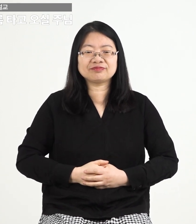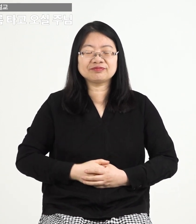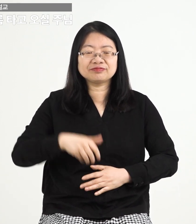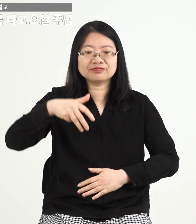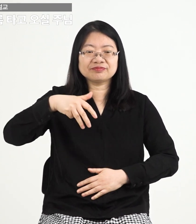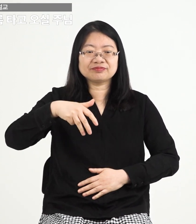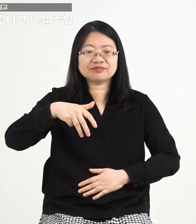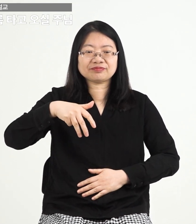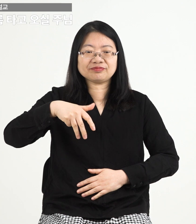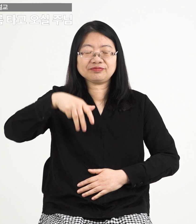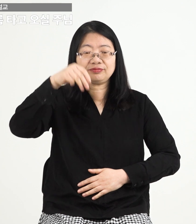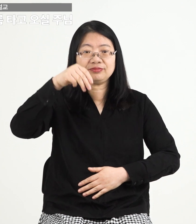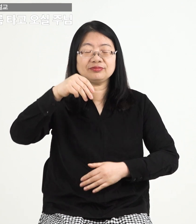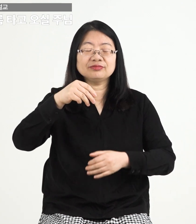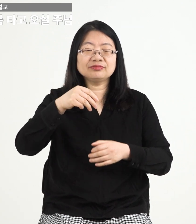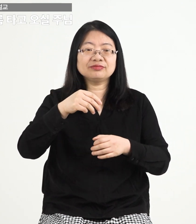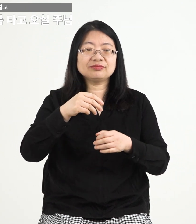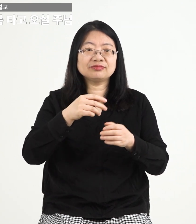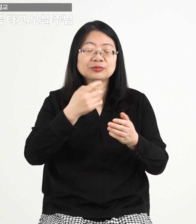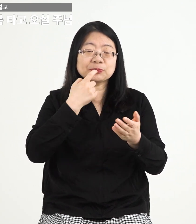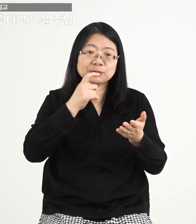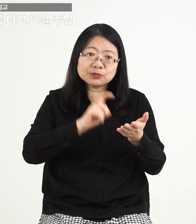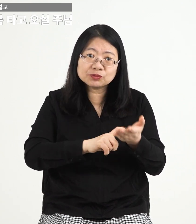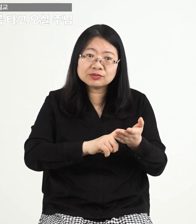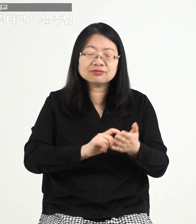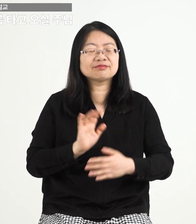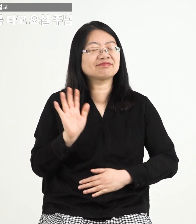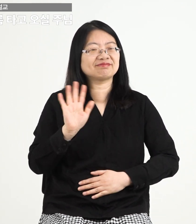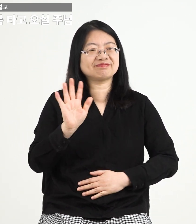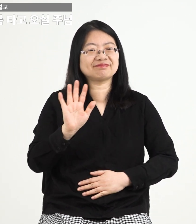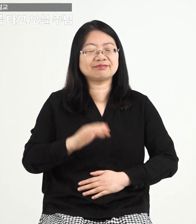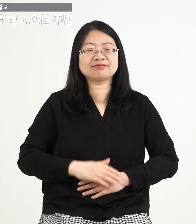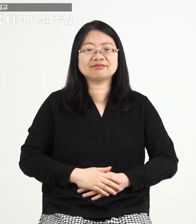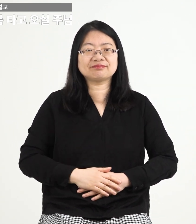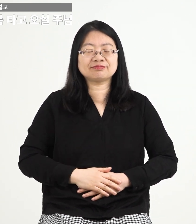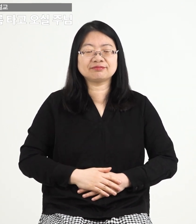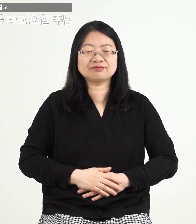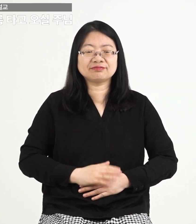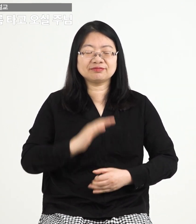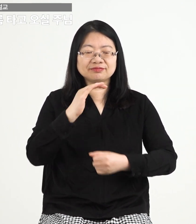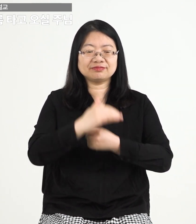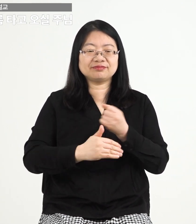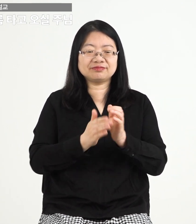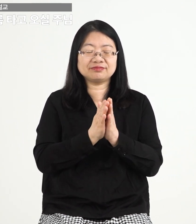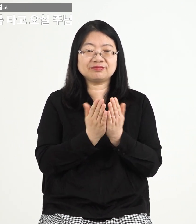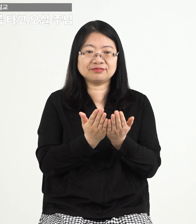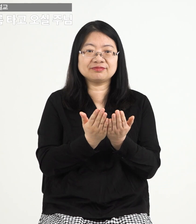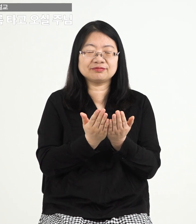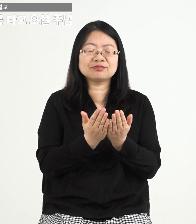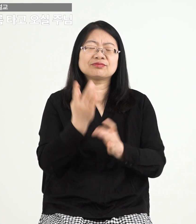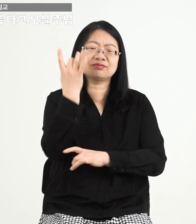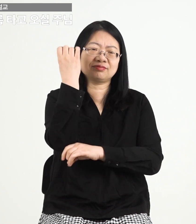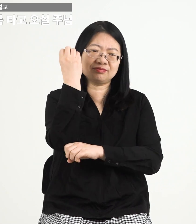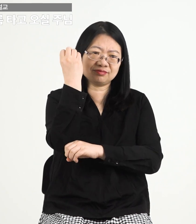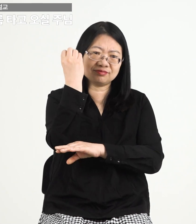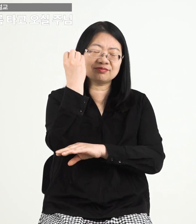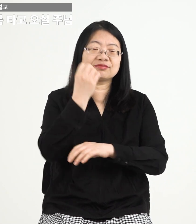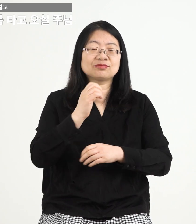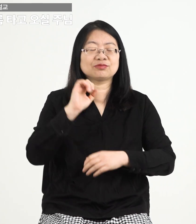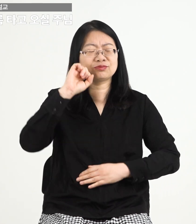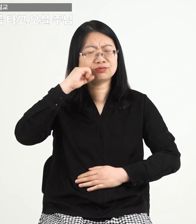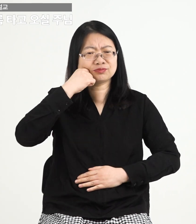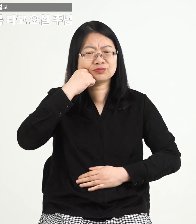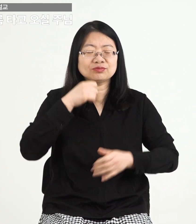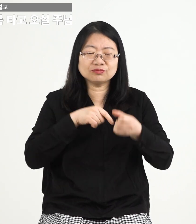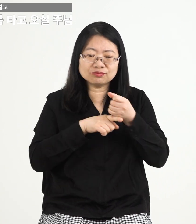창세기는 훨씬 더 쉽습니까? 그렇지 않죠. 성경이라는 책이 어렵습니다. 어려운